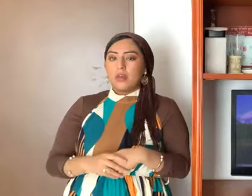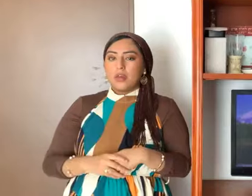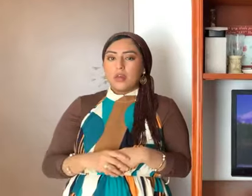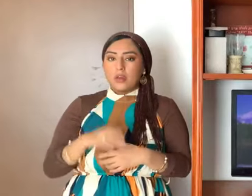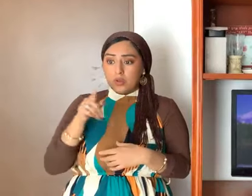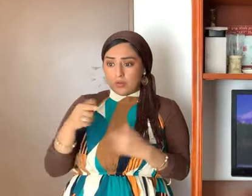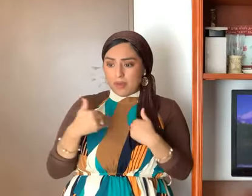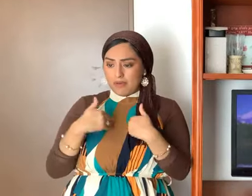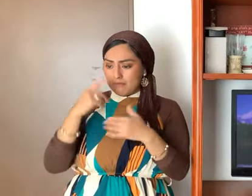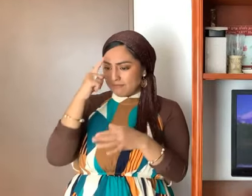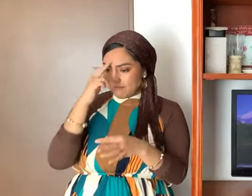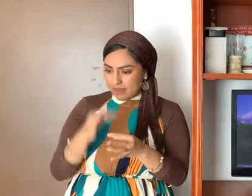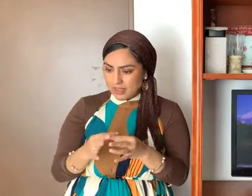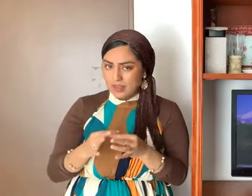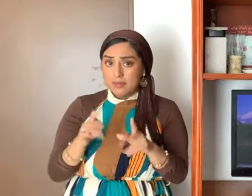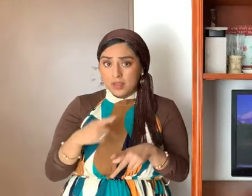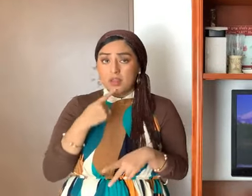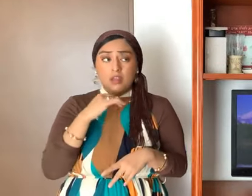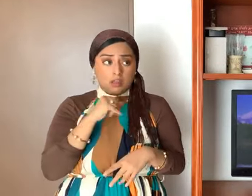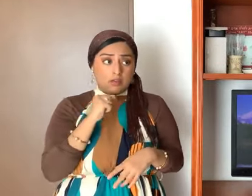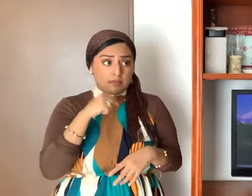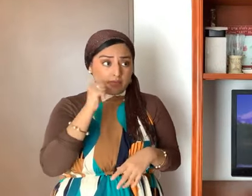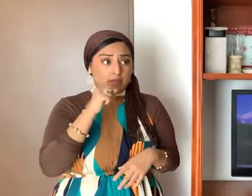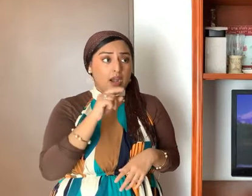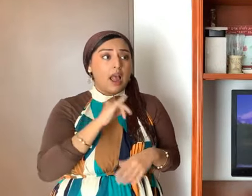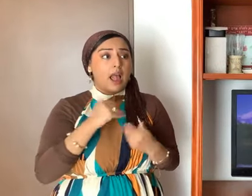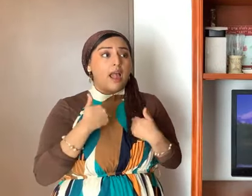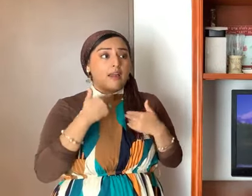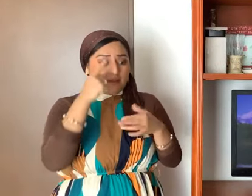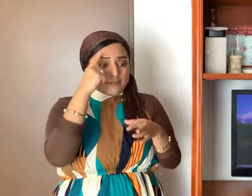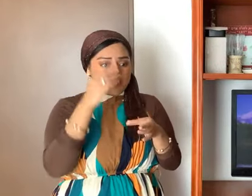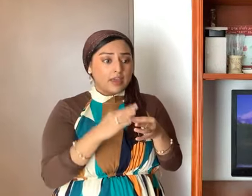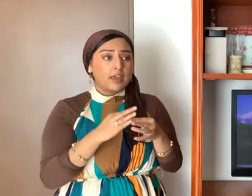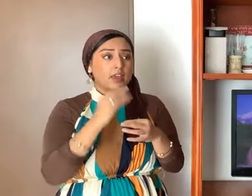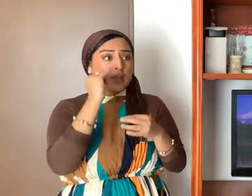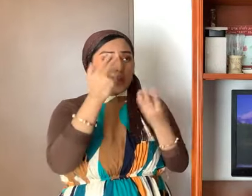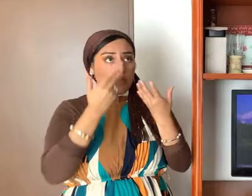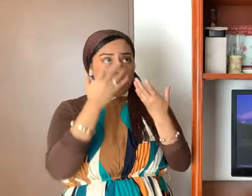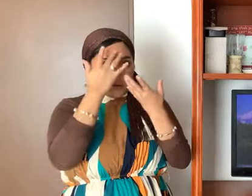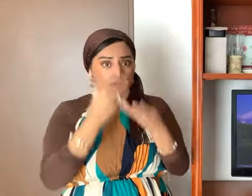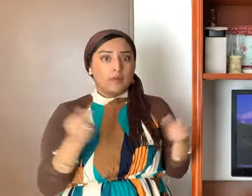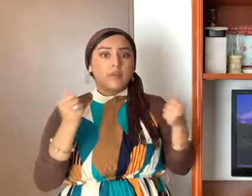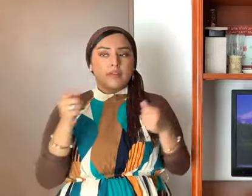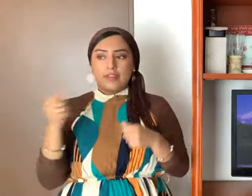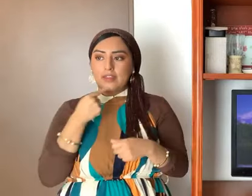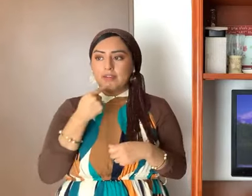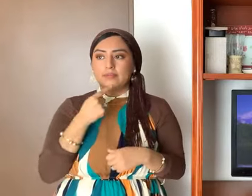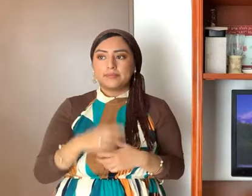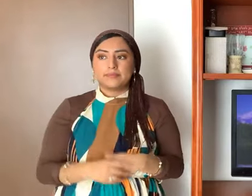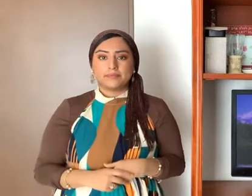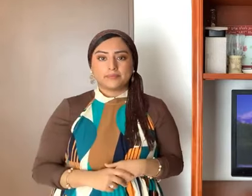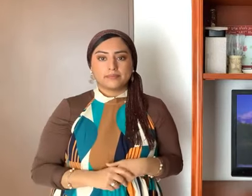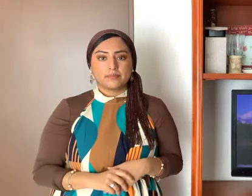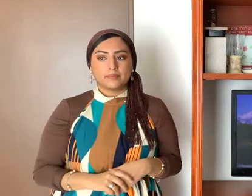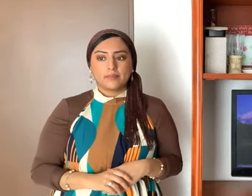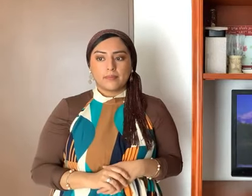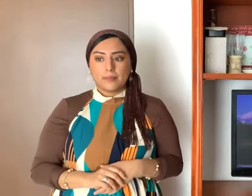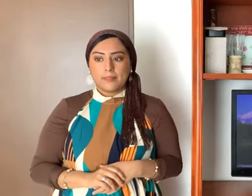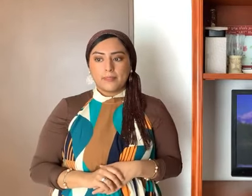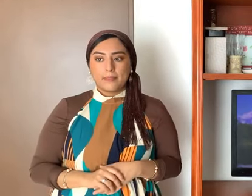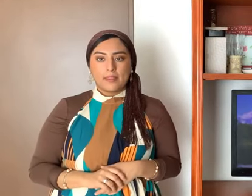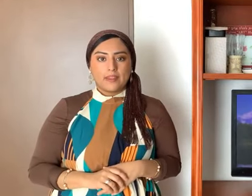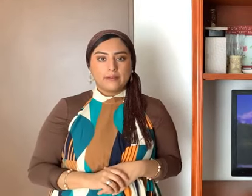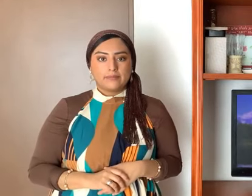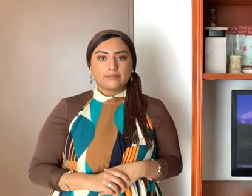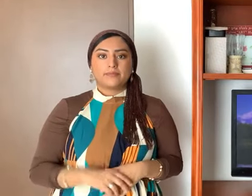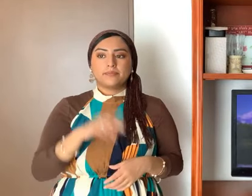¿usted tiene fe? Sí, yo tengo fe en que el Eterno me va a sanar. Así dice. Bueno, entonces, debes de